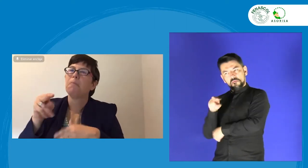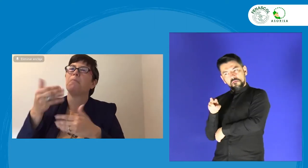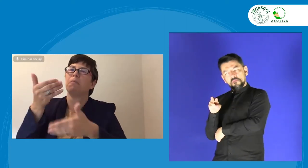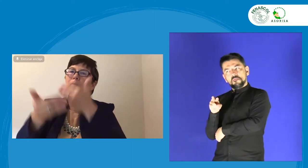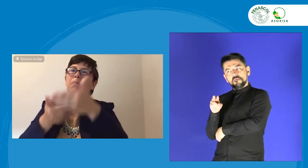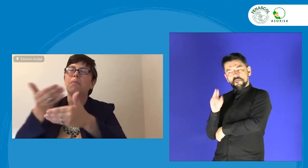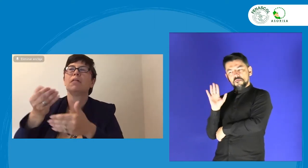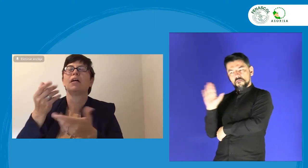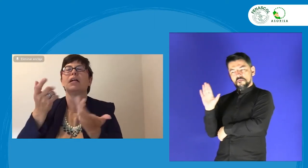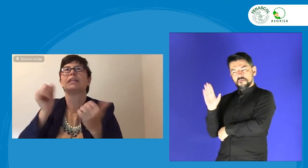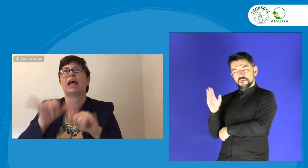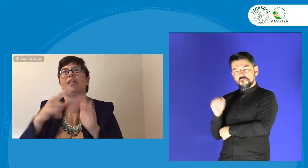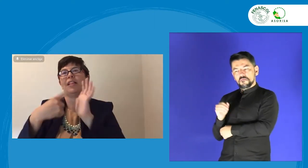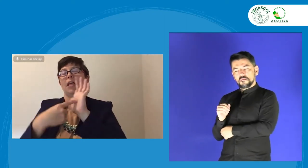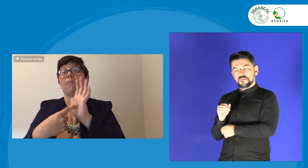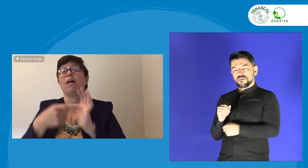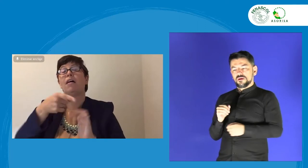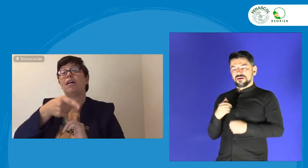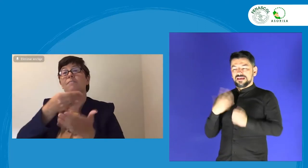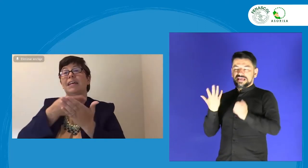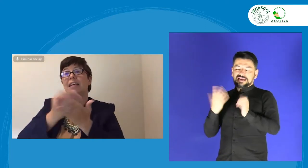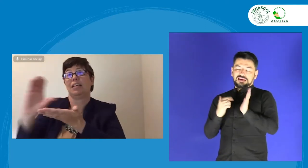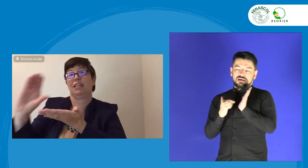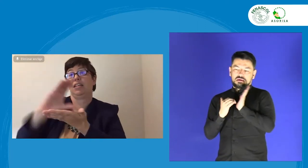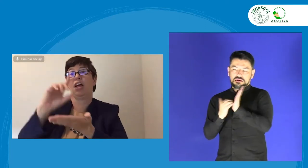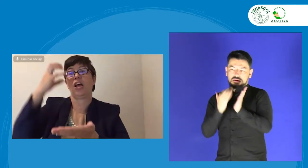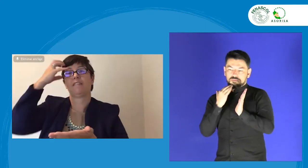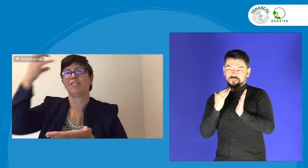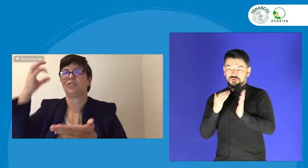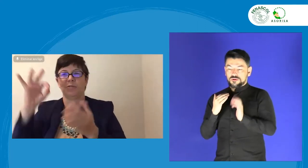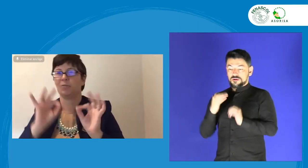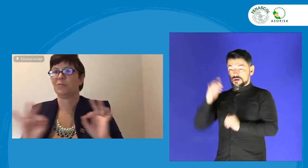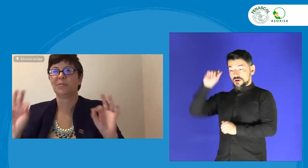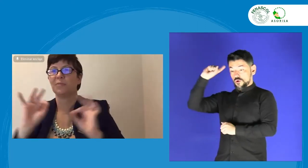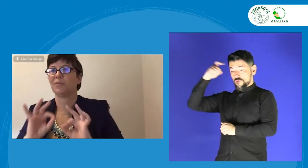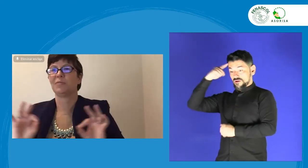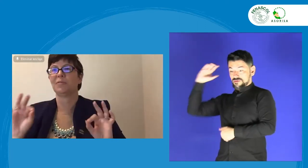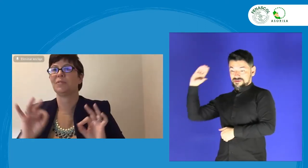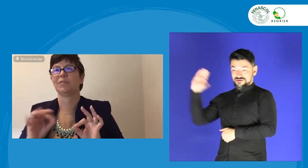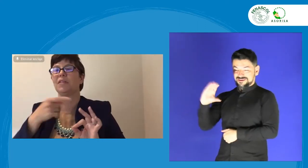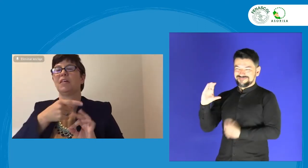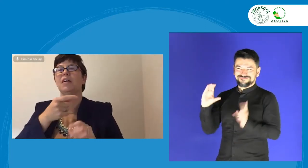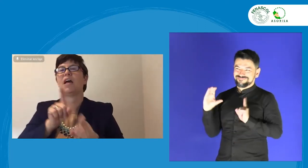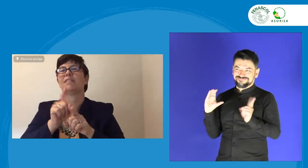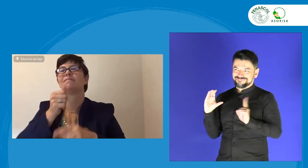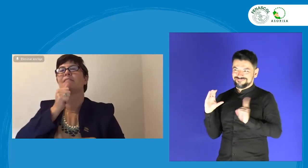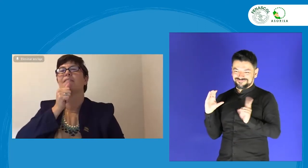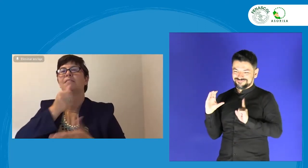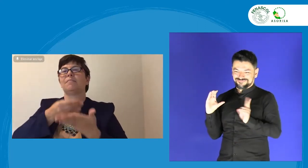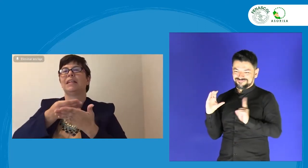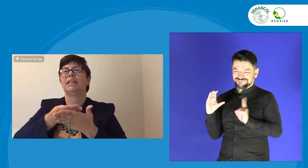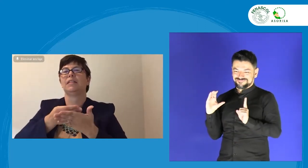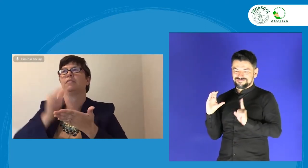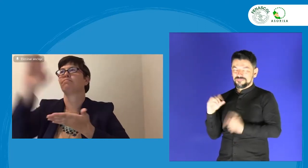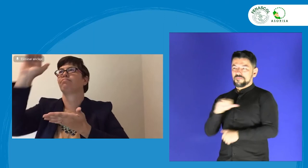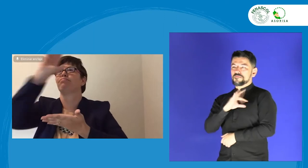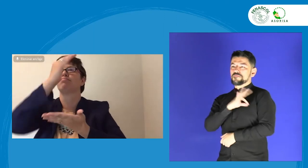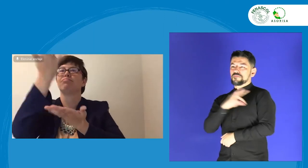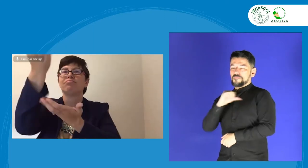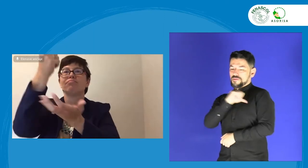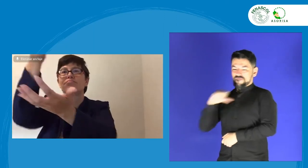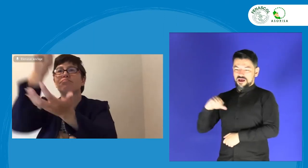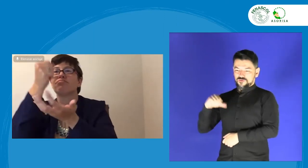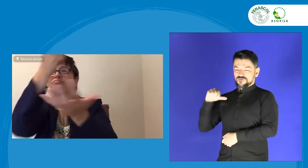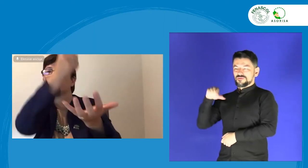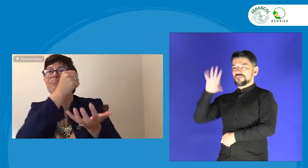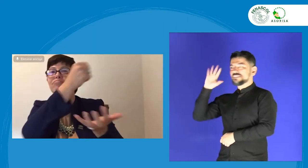ese entorno en el cual habían personas oyentes y personas sordas. Ellos no recibían subvenciones de parte del gobierno,